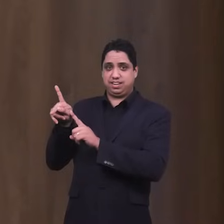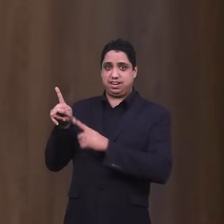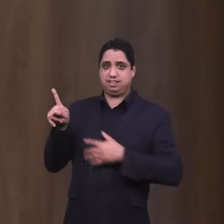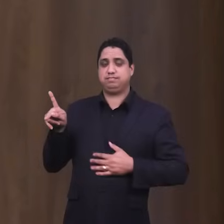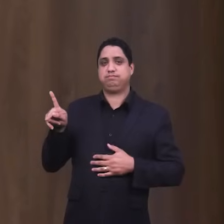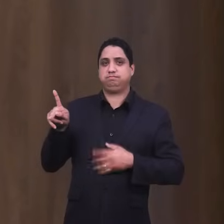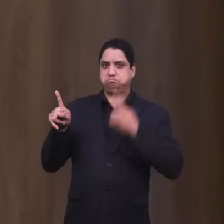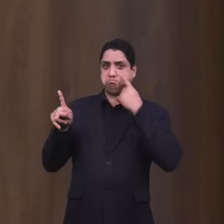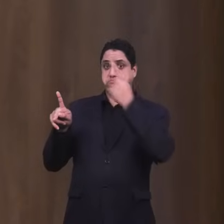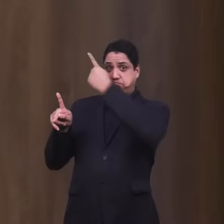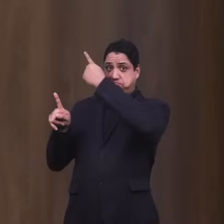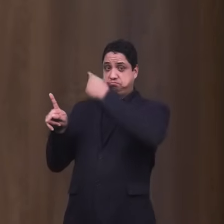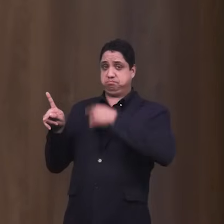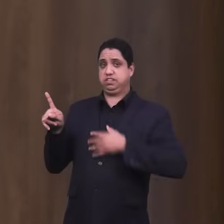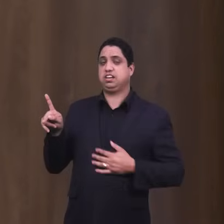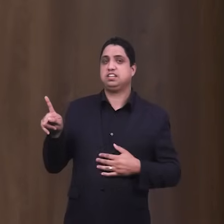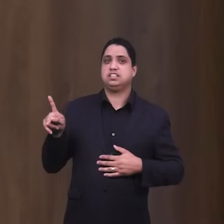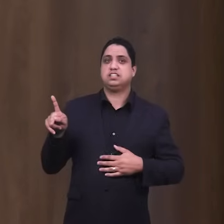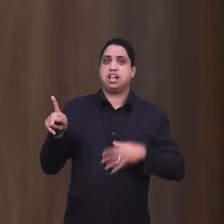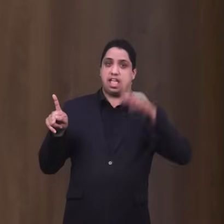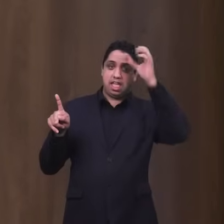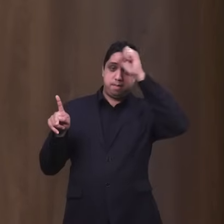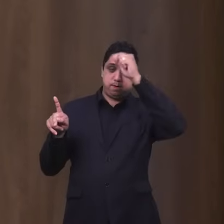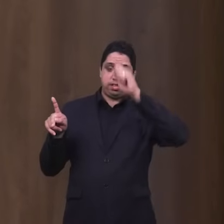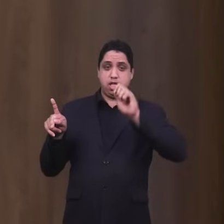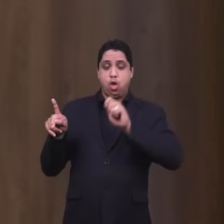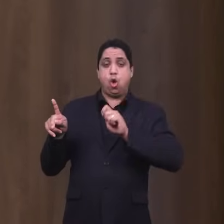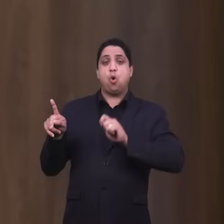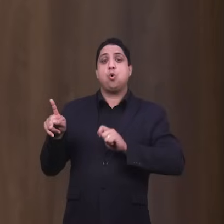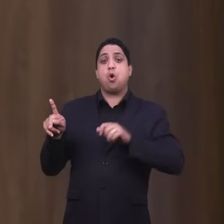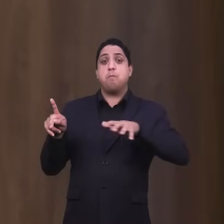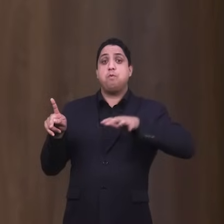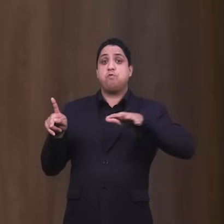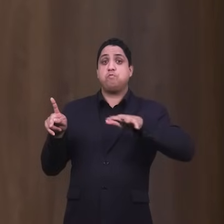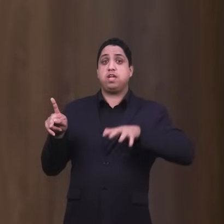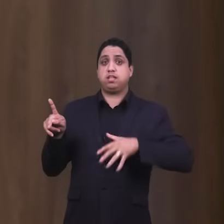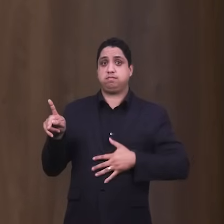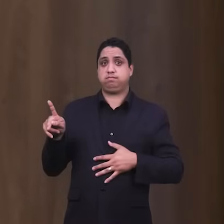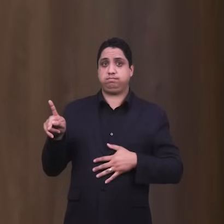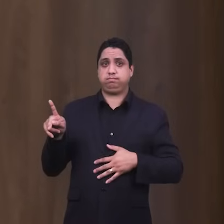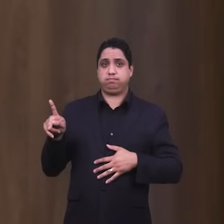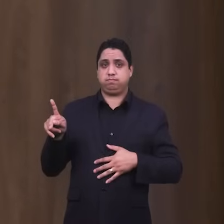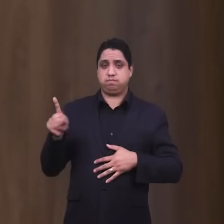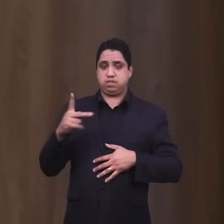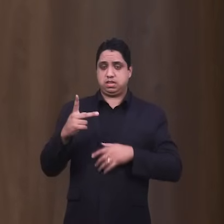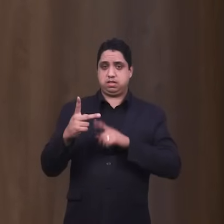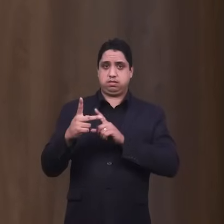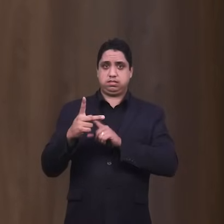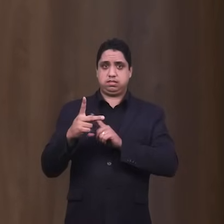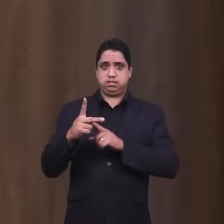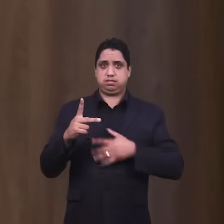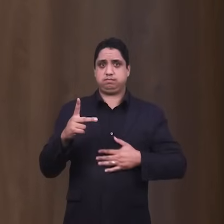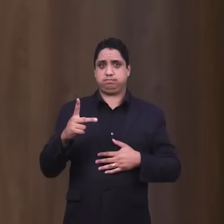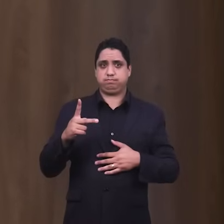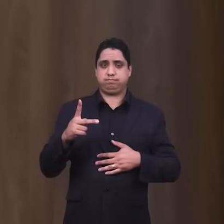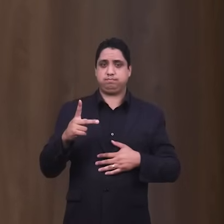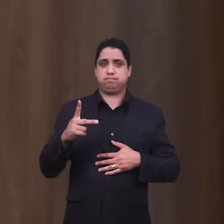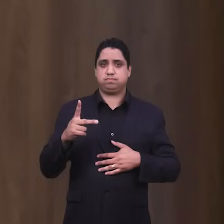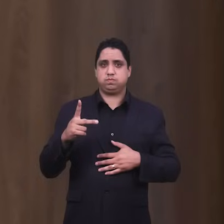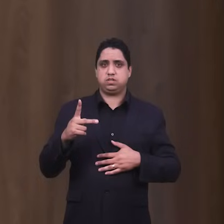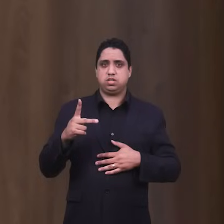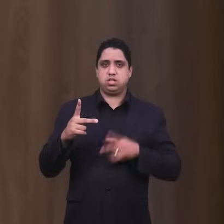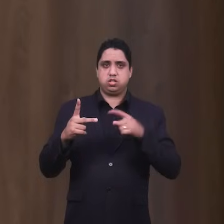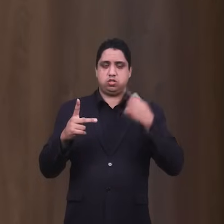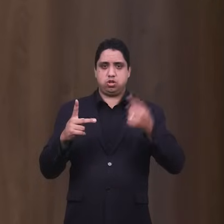é a letra P. Nós vamos aprender um movimento que o P, ele é paradinho, porque essa configuração de mão a gente usa para